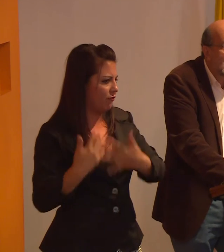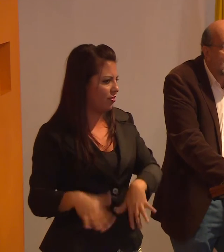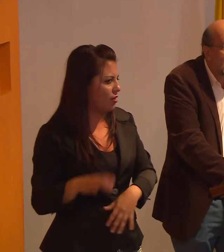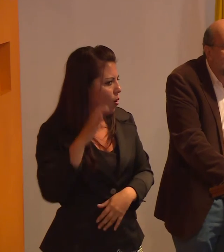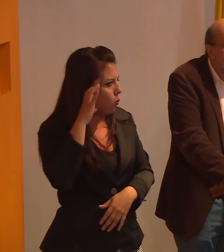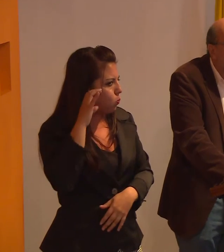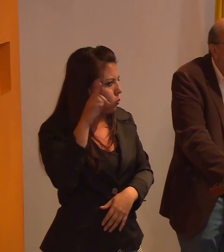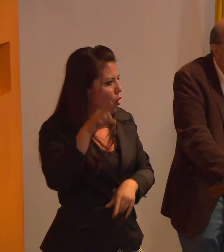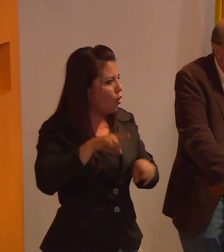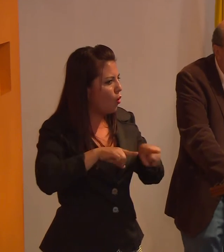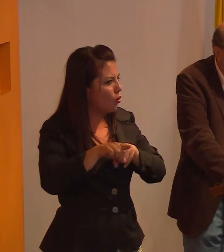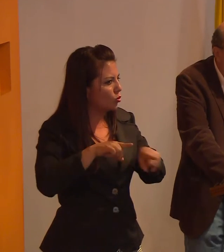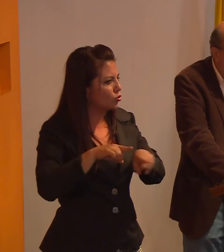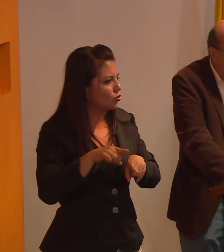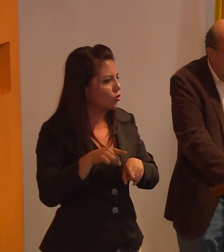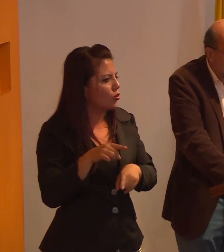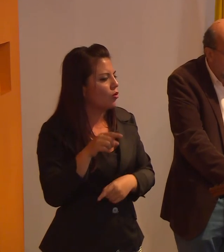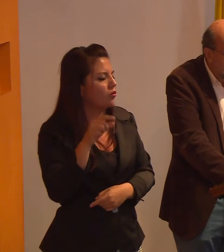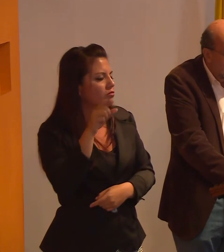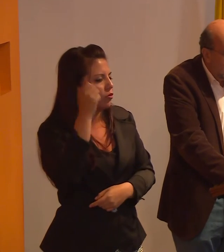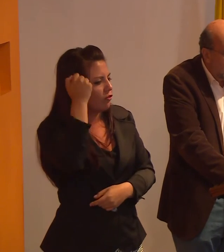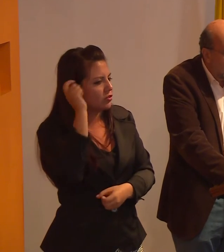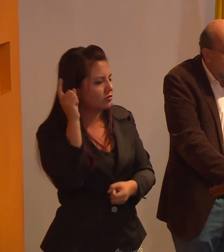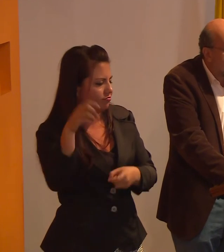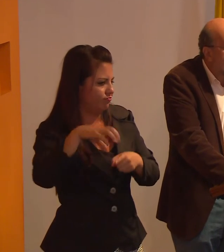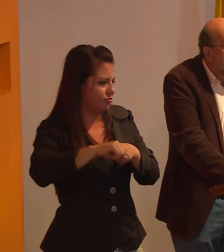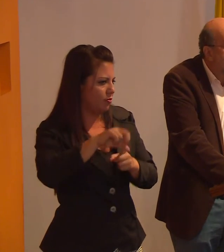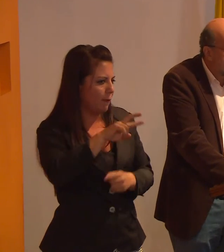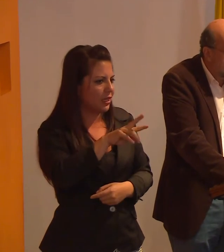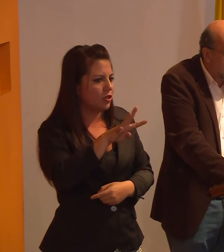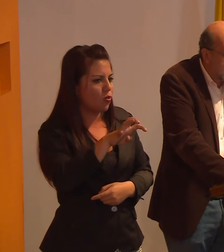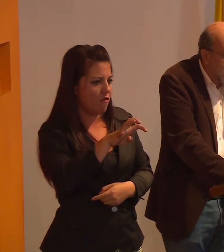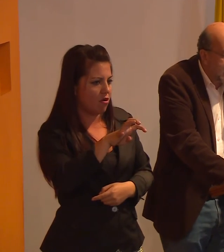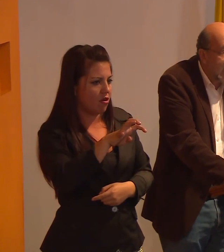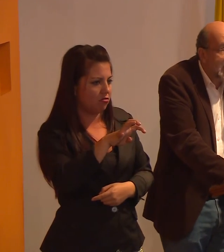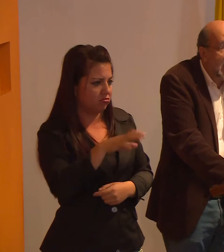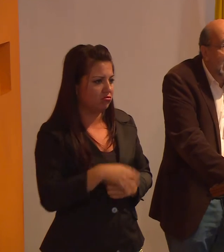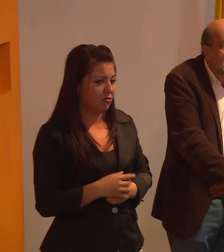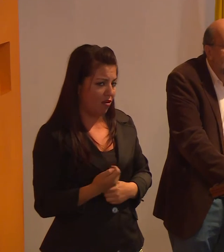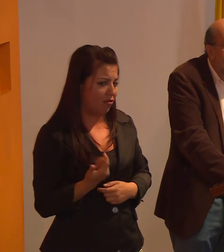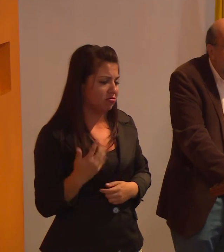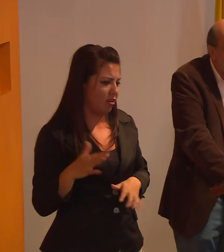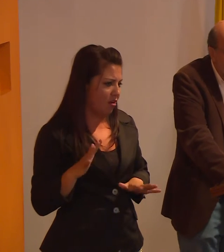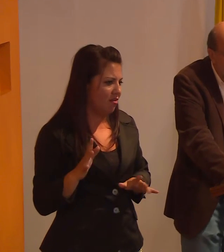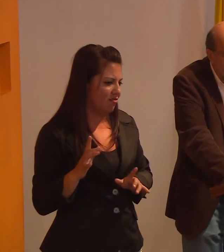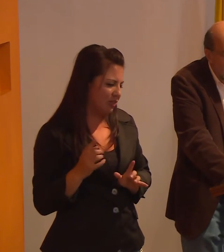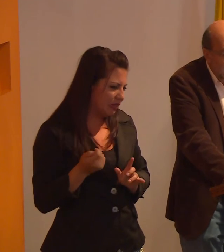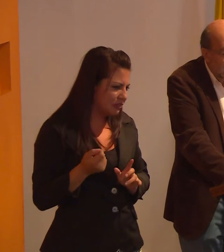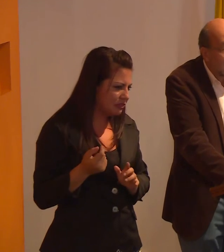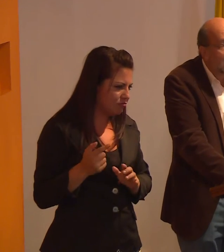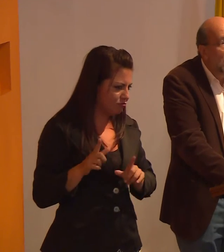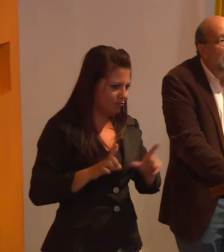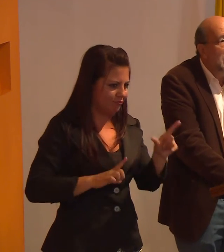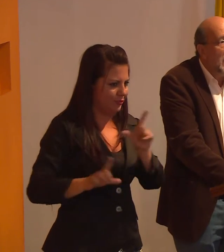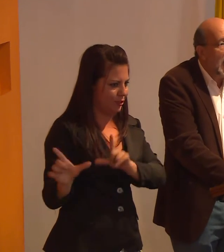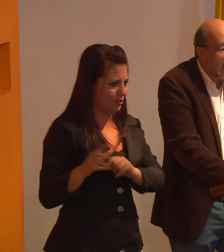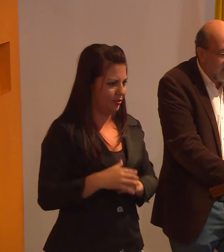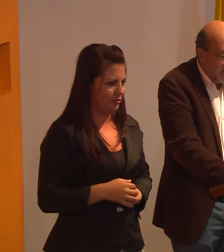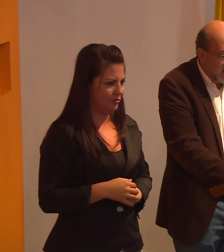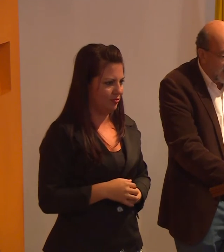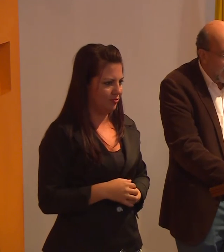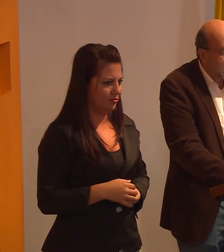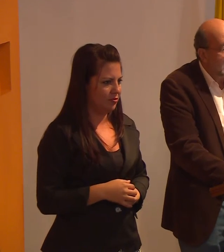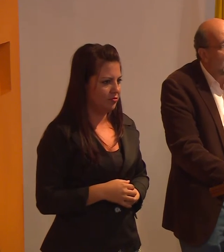docente abierto para 29 plazas, con la casi totalidad de las mismas, sin